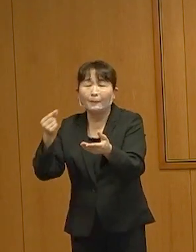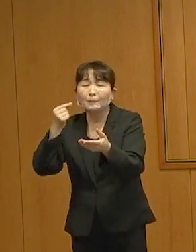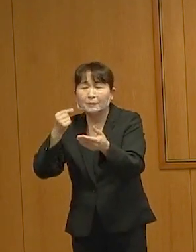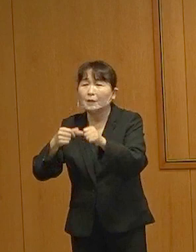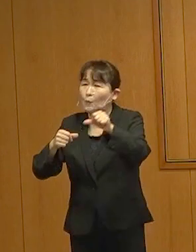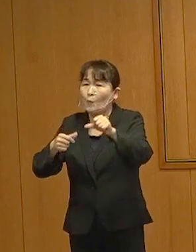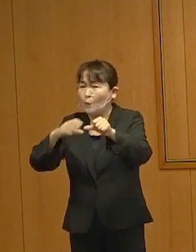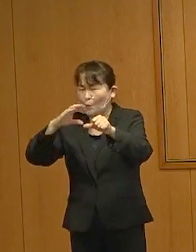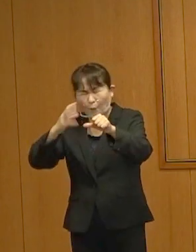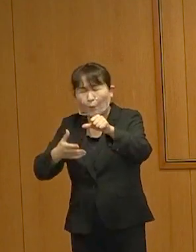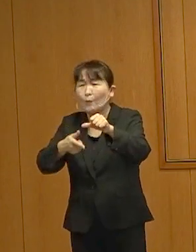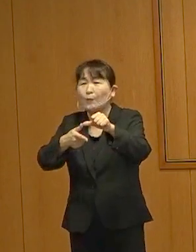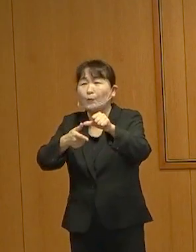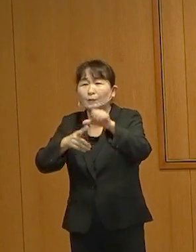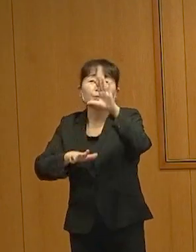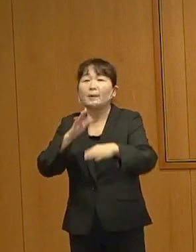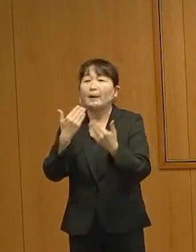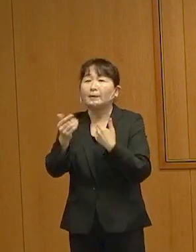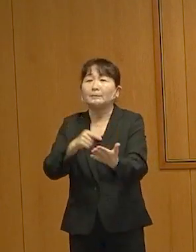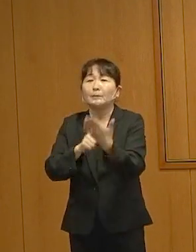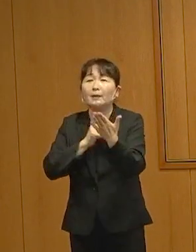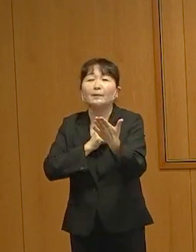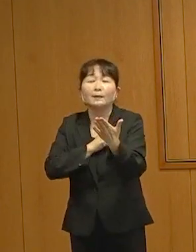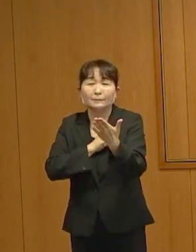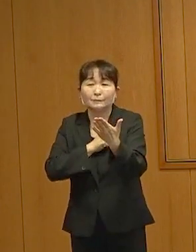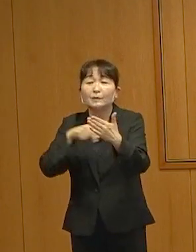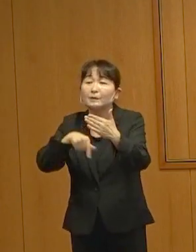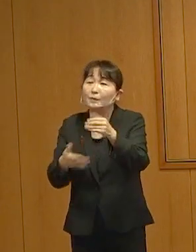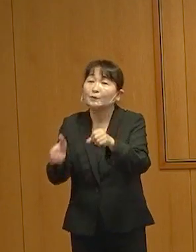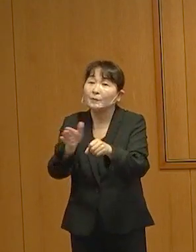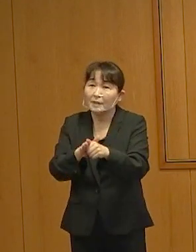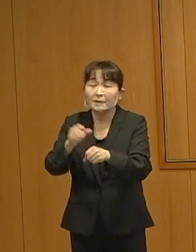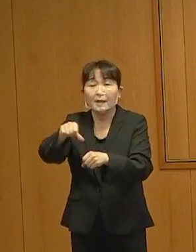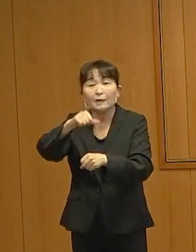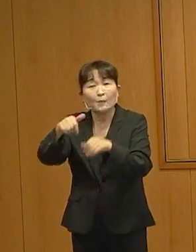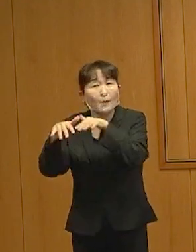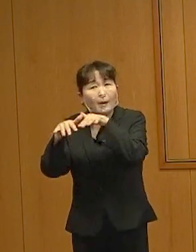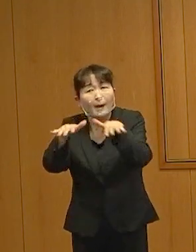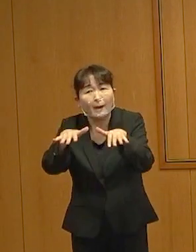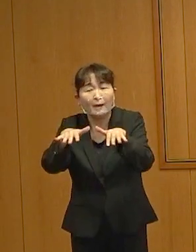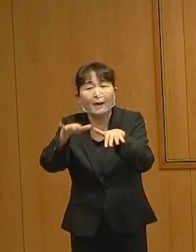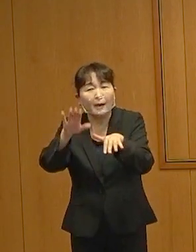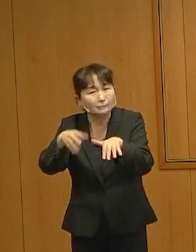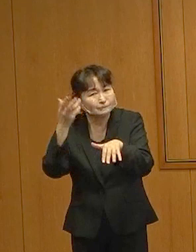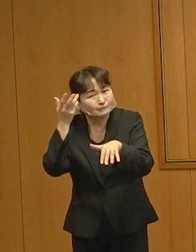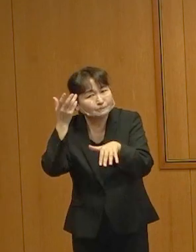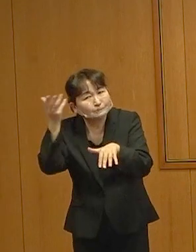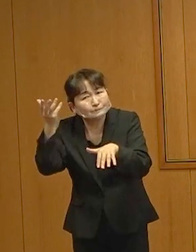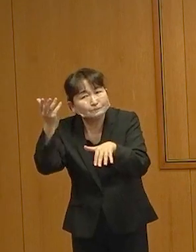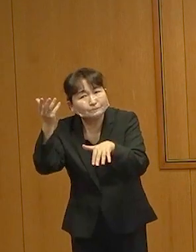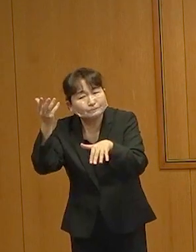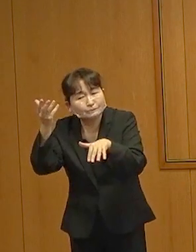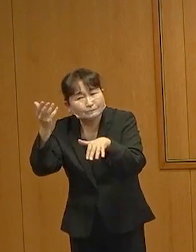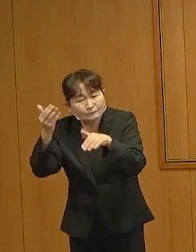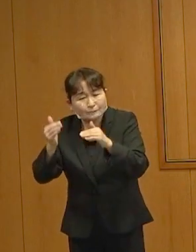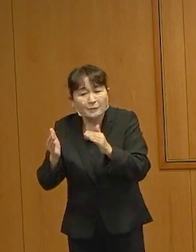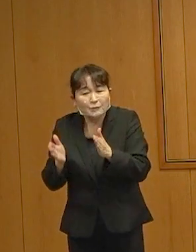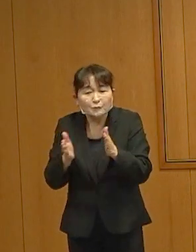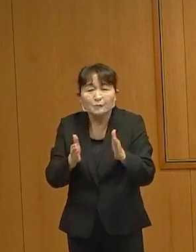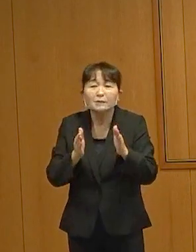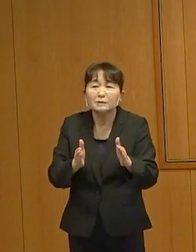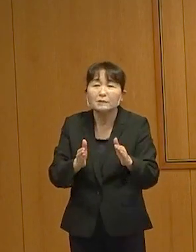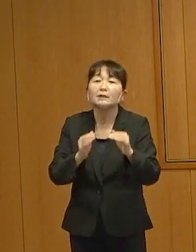まあ、そこから私どもも以前からも第5波が来るだろうという予測はしておりましたが、デルタ株によってま